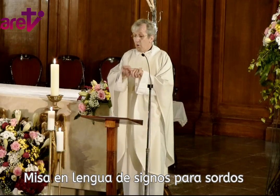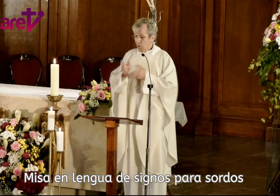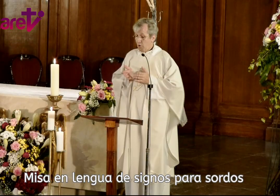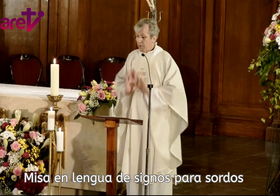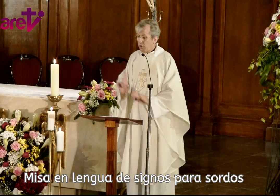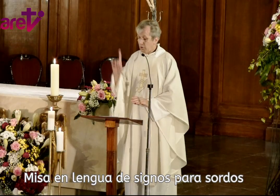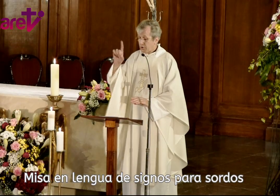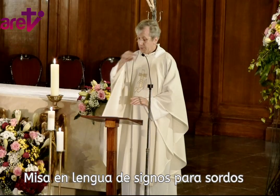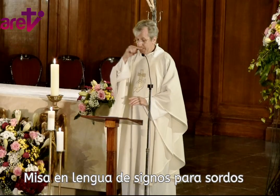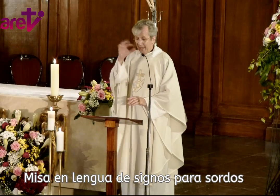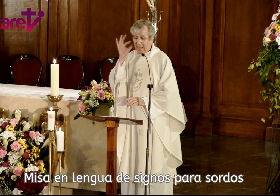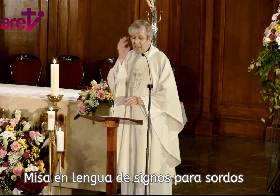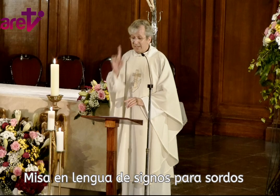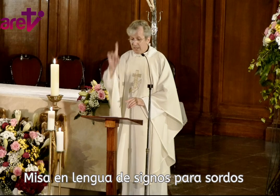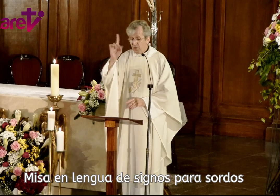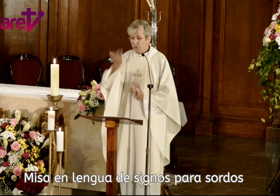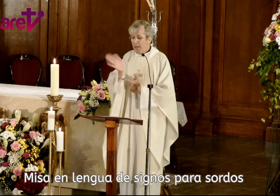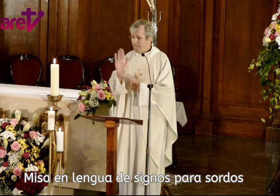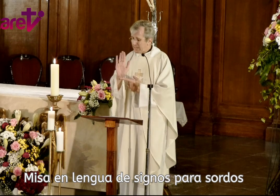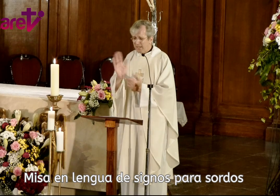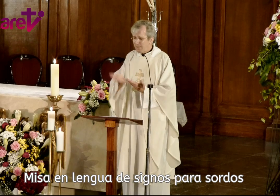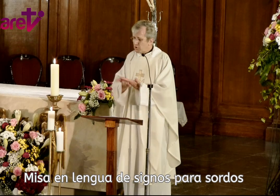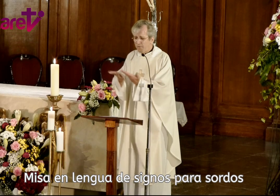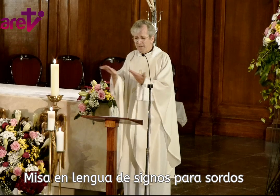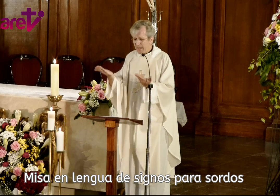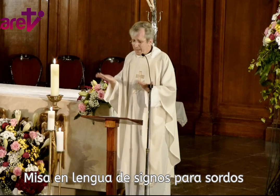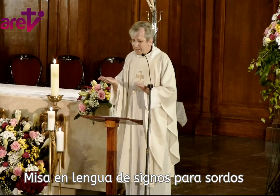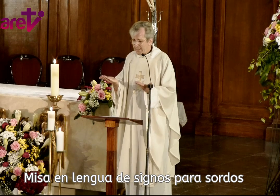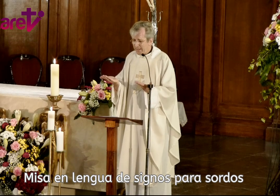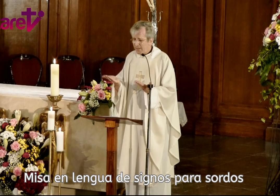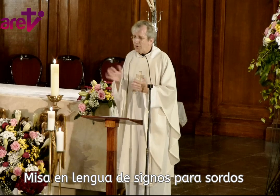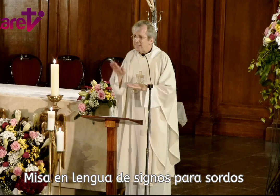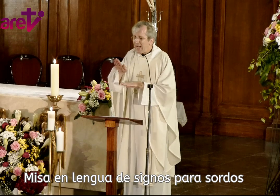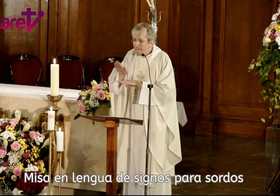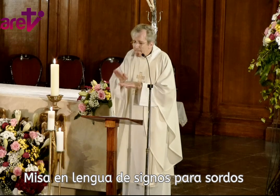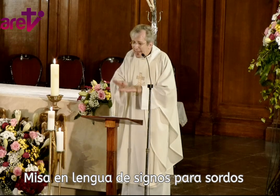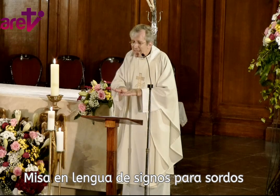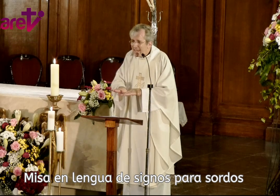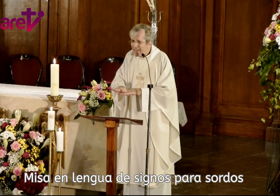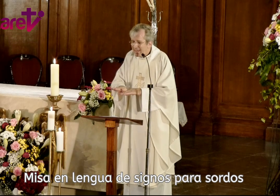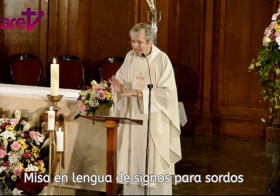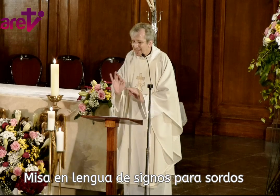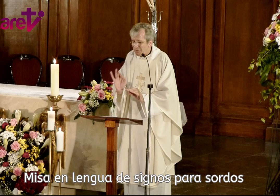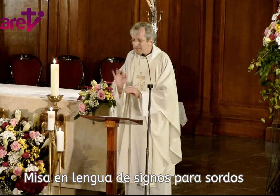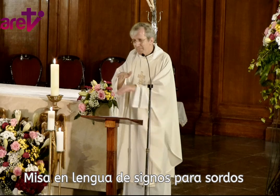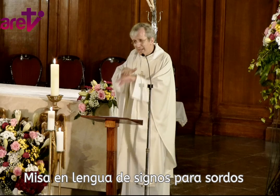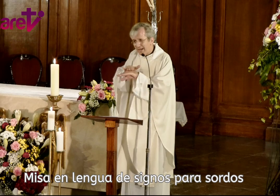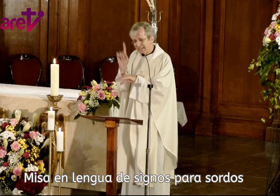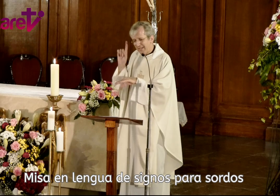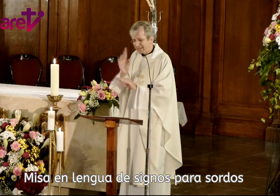Como hijos e hijas de Dios, presentemos confiadamente, con esa pequeñez que nos invita Santa